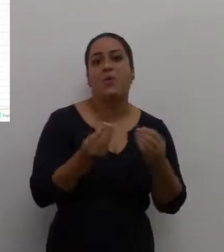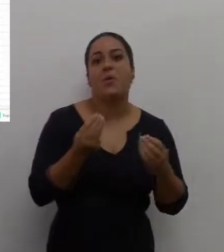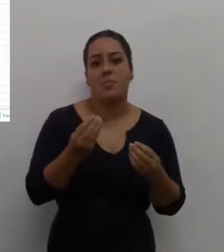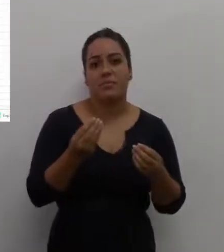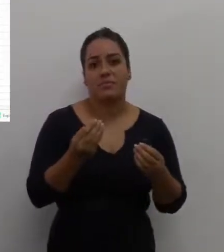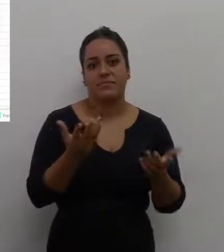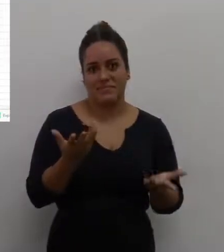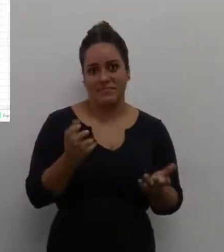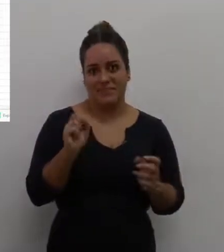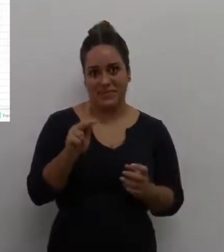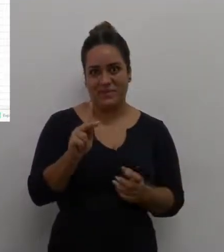ok?